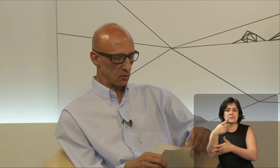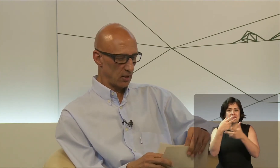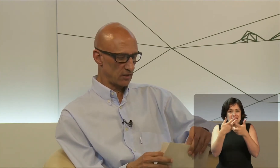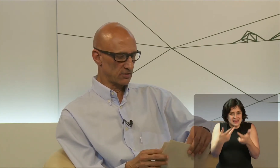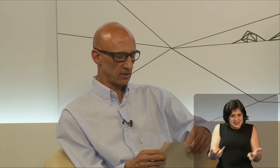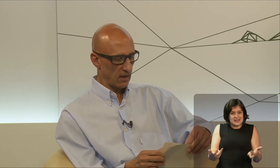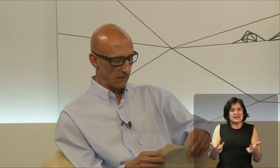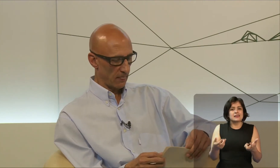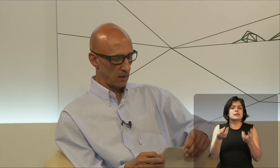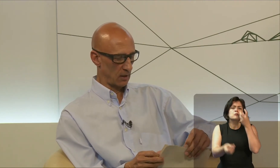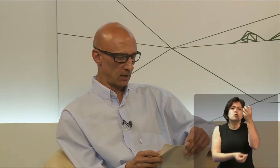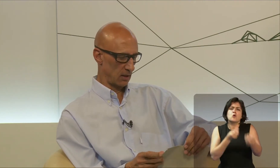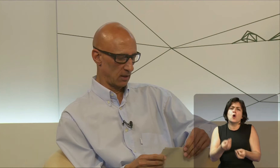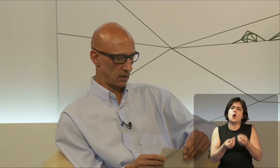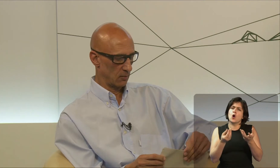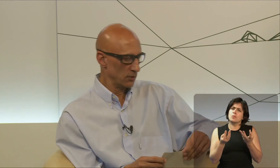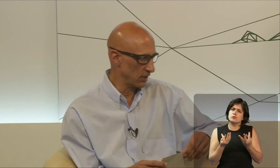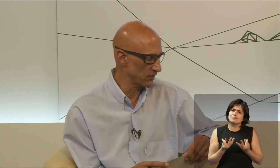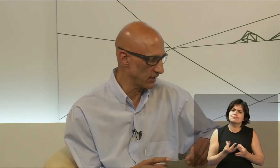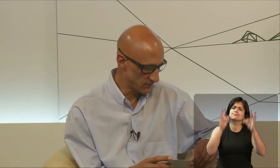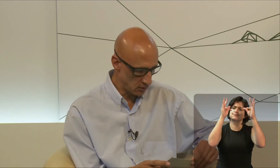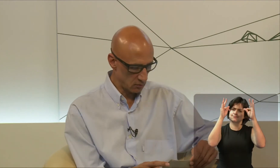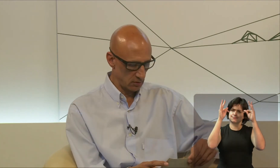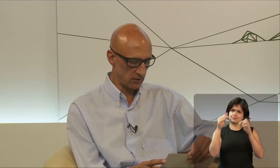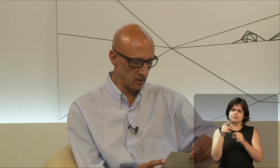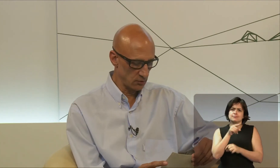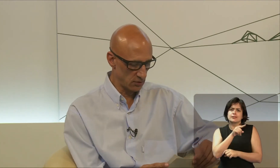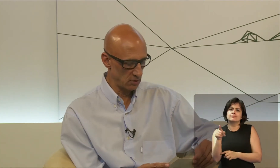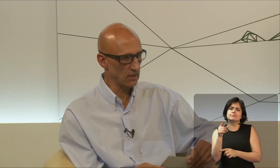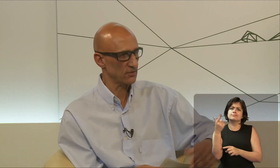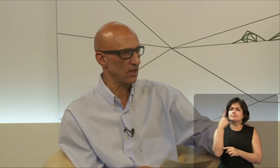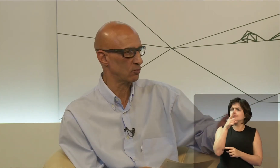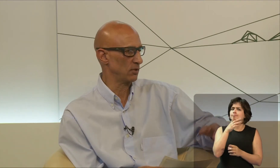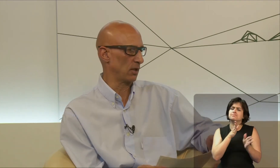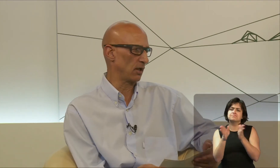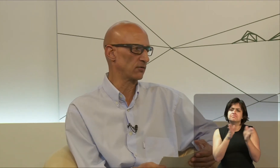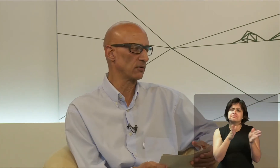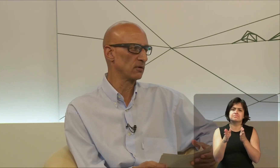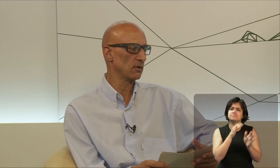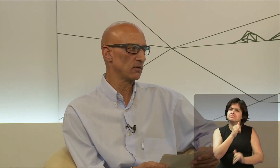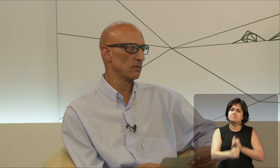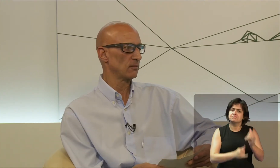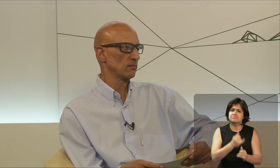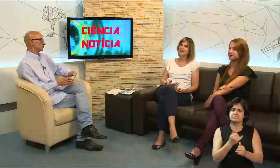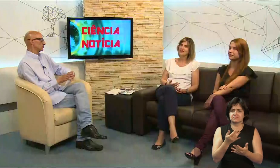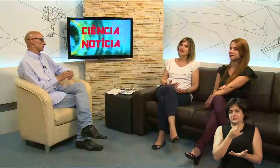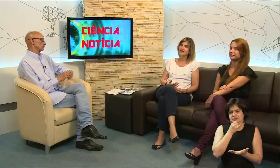que está a modernização em termos de acesso à internet?